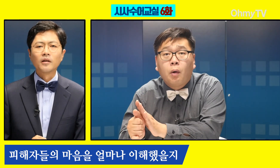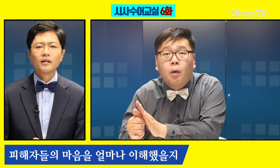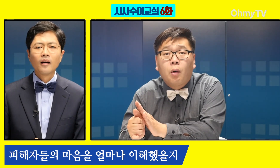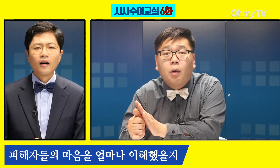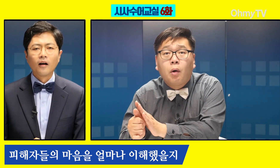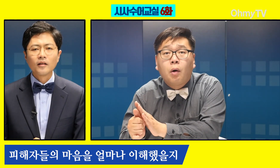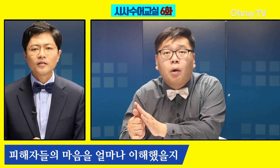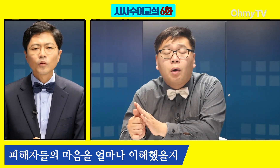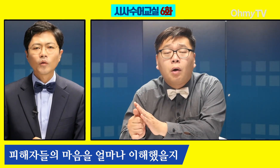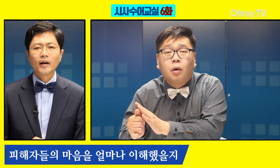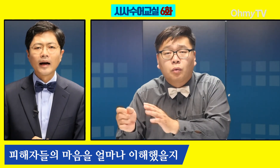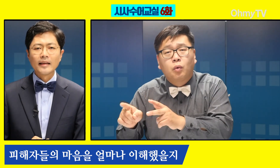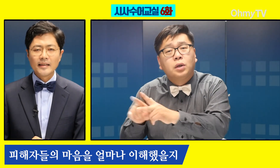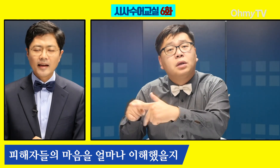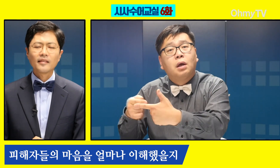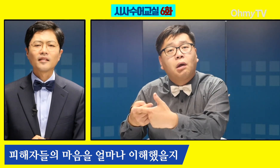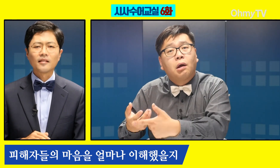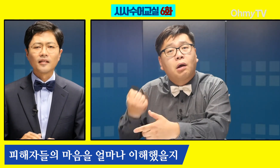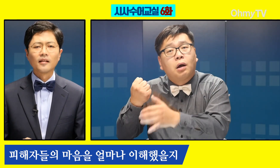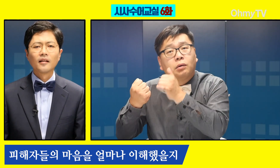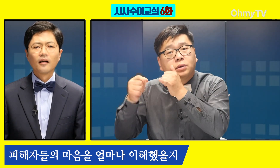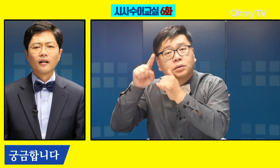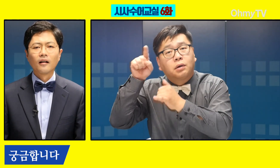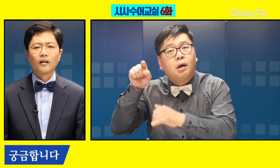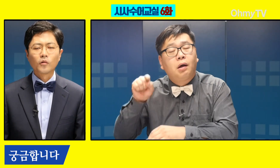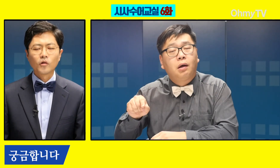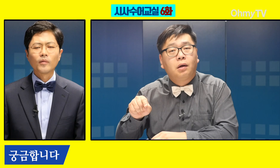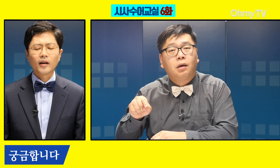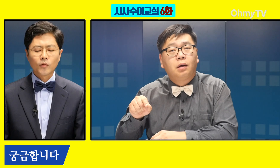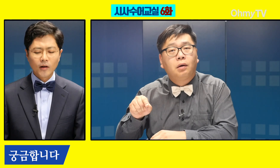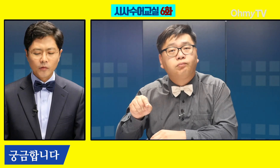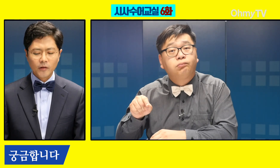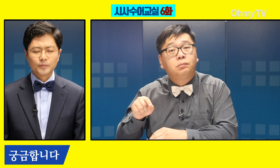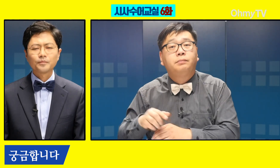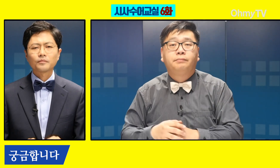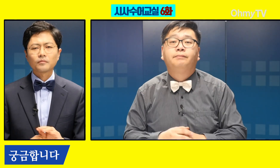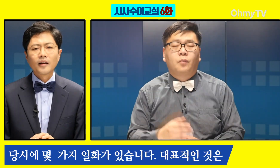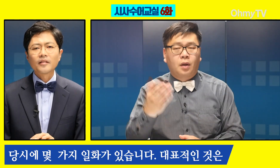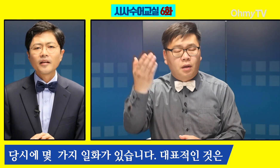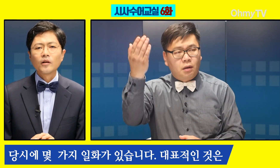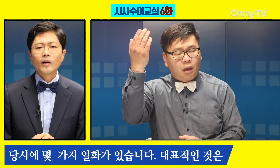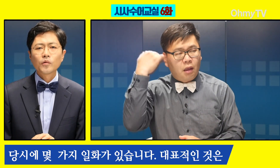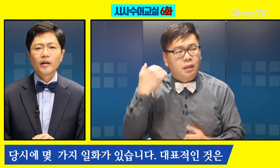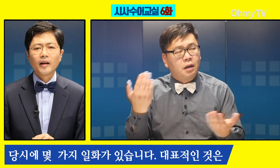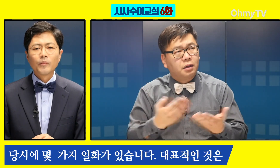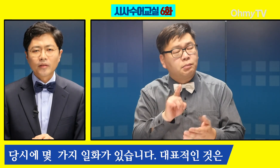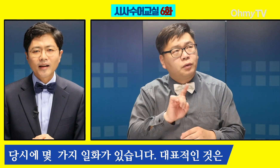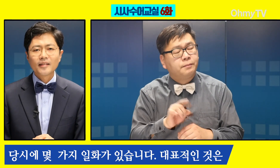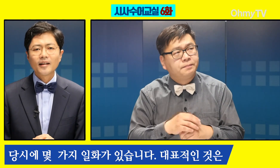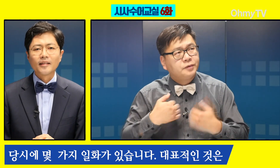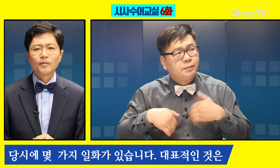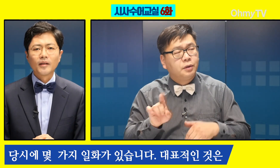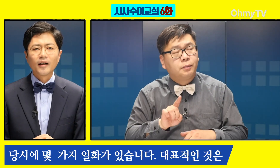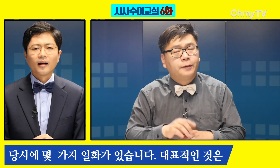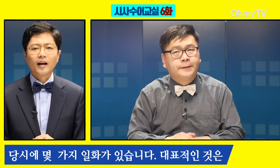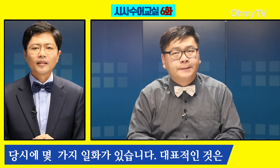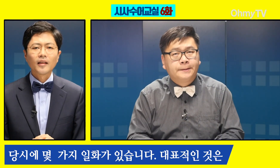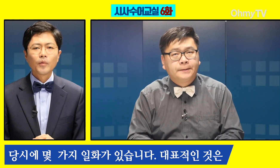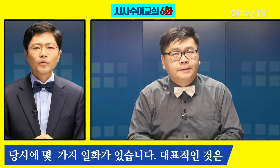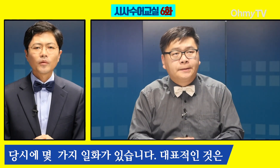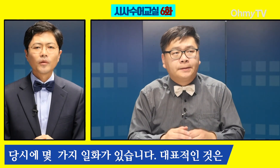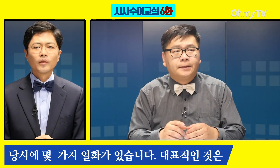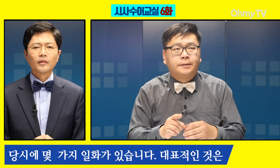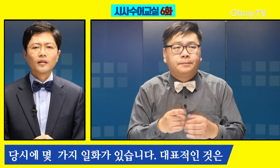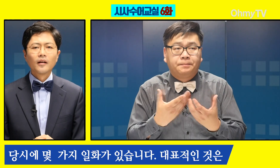피해자들의 마음을 어느 정도나 이해했을지 궁금하기도 하고요. 당시 일화 중에 몇 가지가 있습니다.